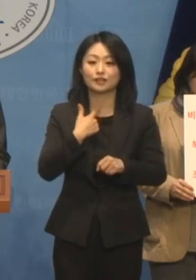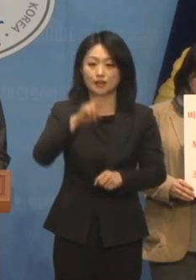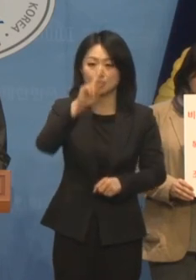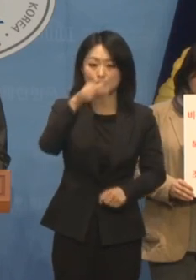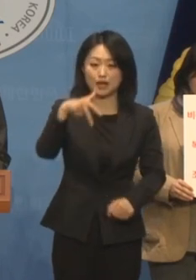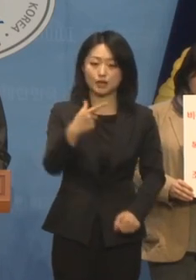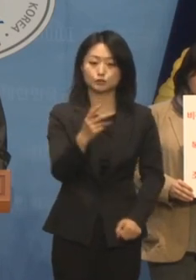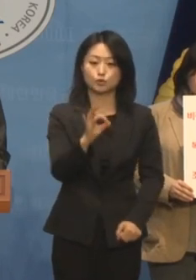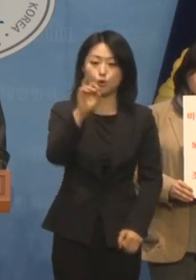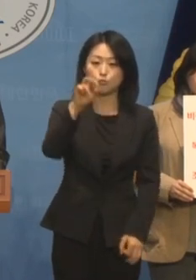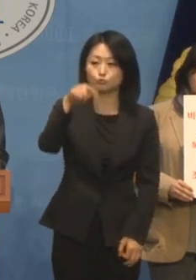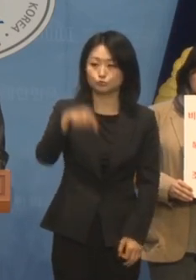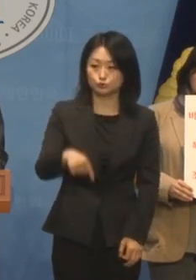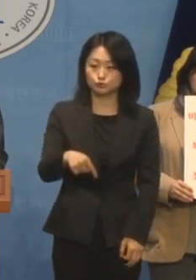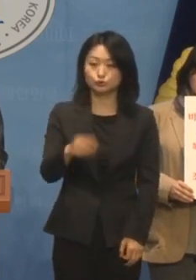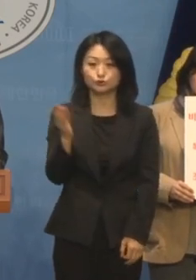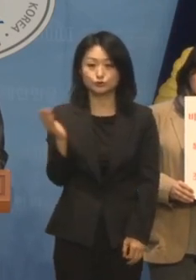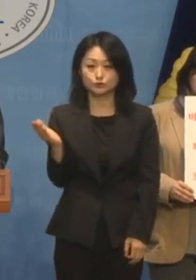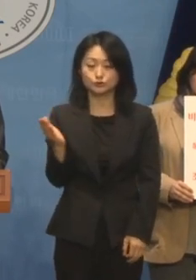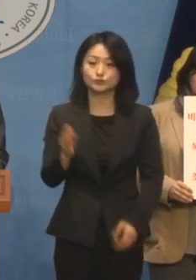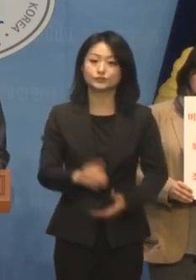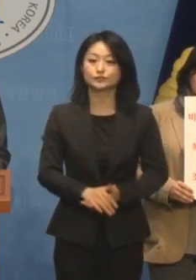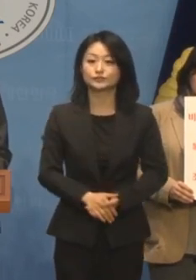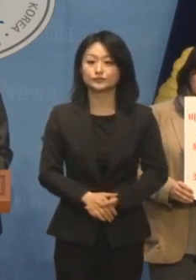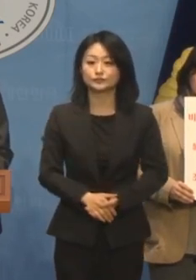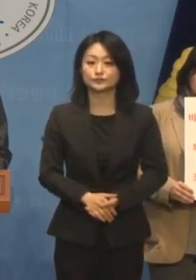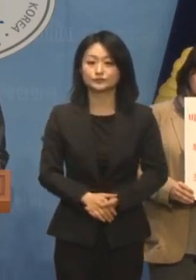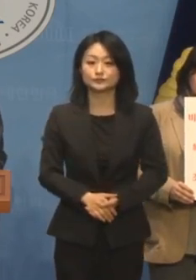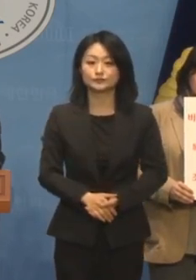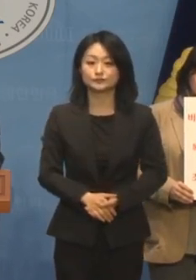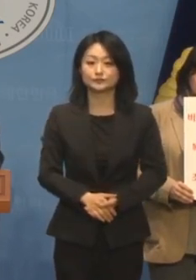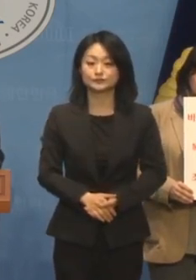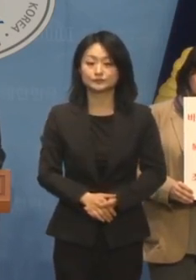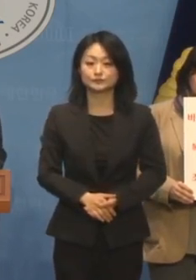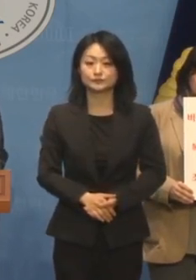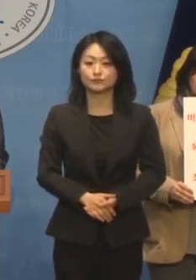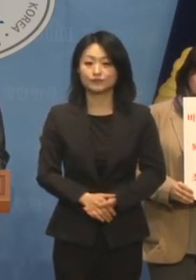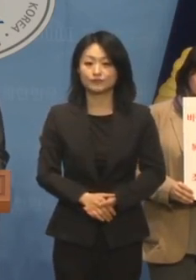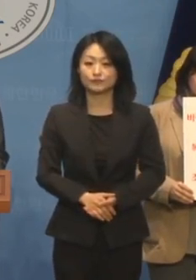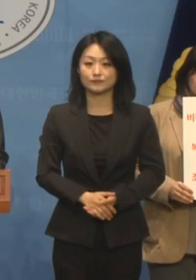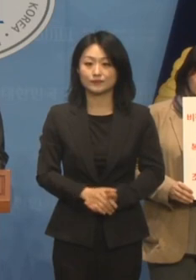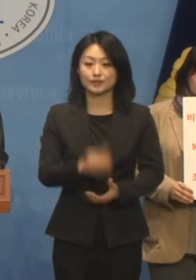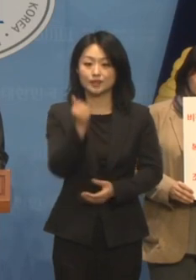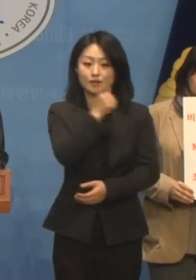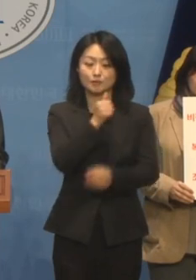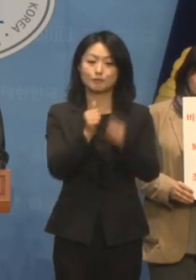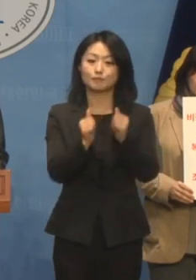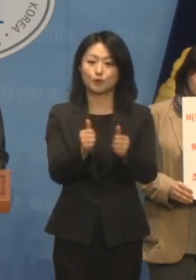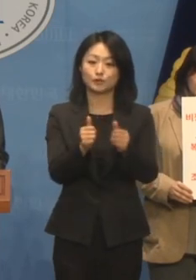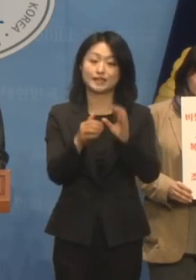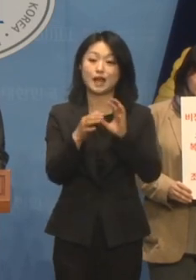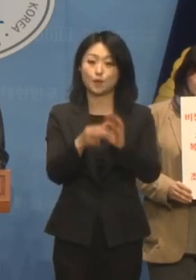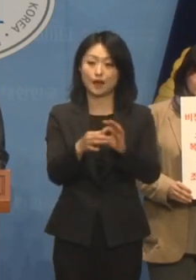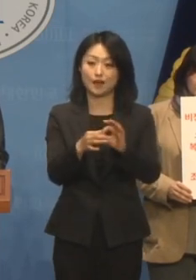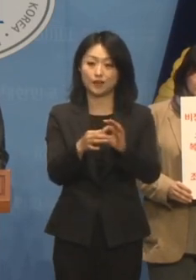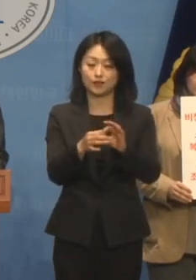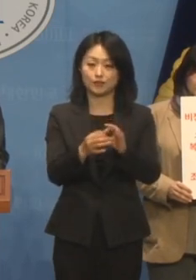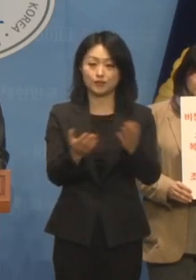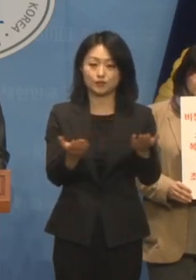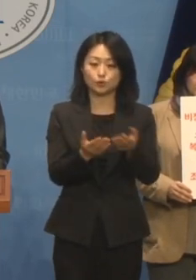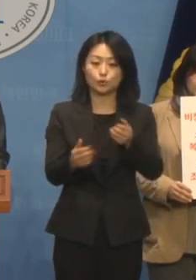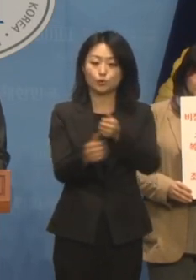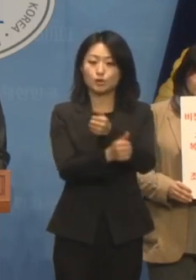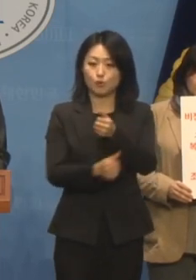박종무 부위원장님 참석해 주셨습니다. 네, 그리고 민변 이게 아무래도 노동 사안이잖아요. 그래서 민변